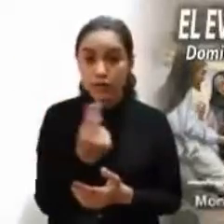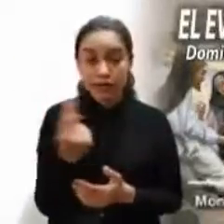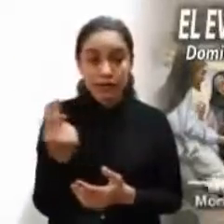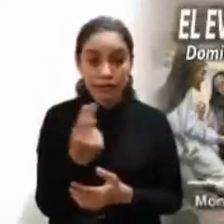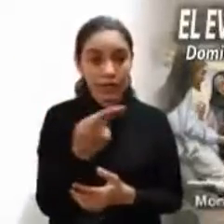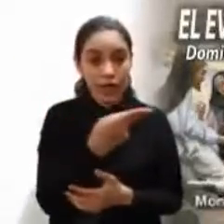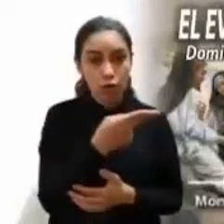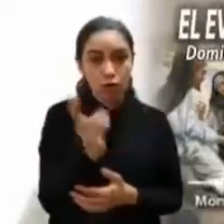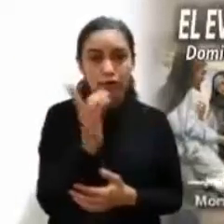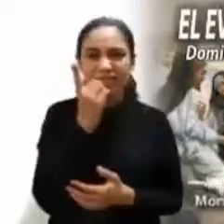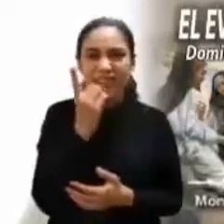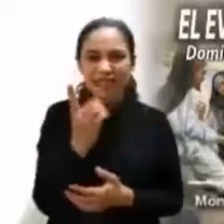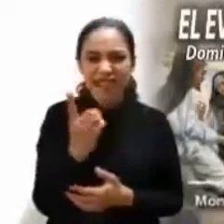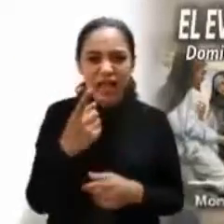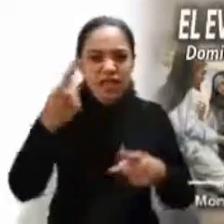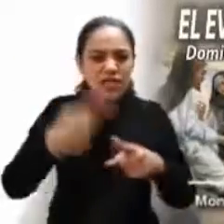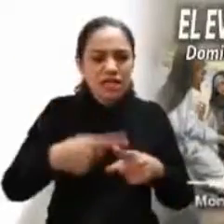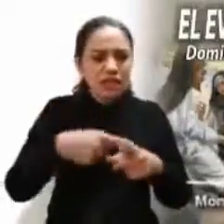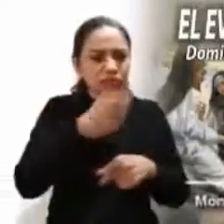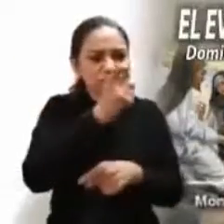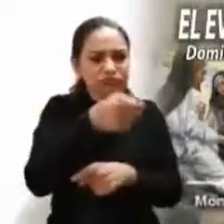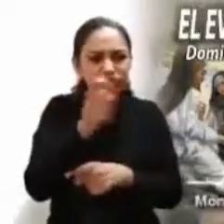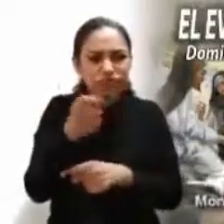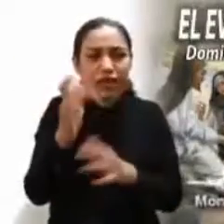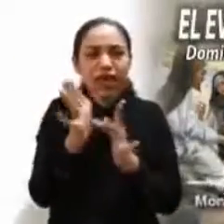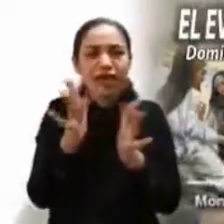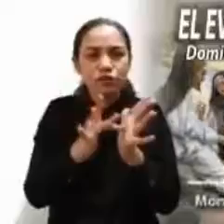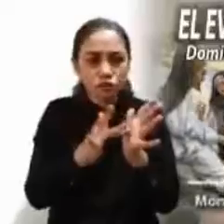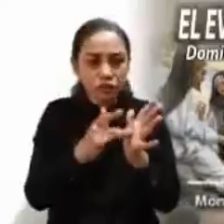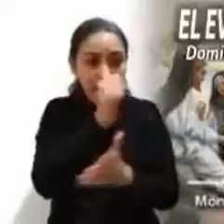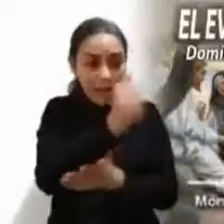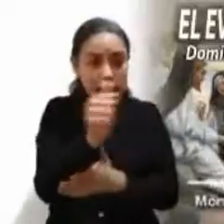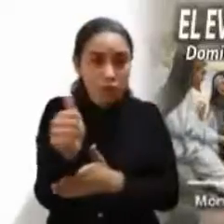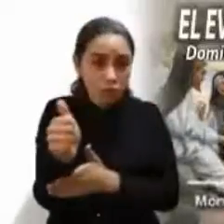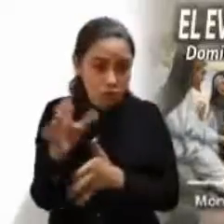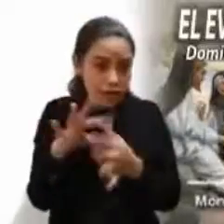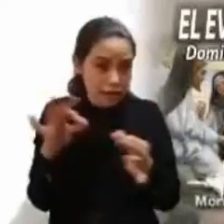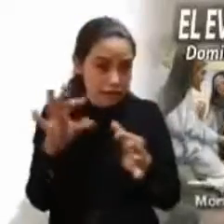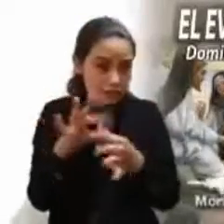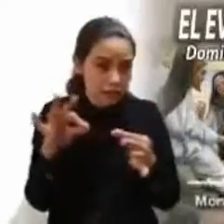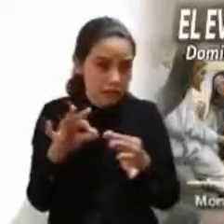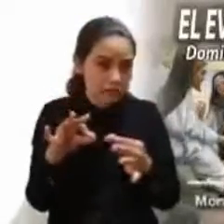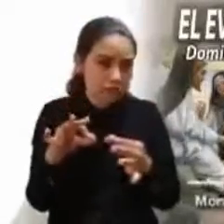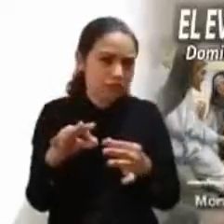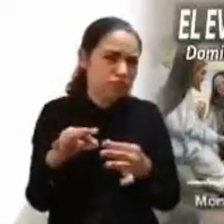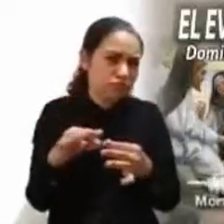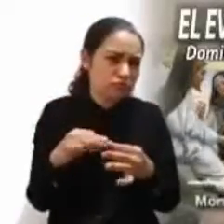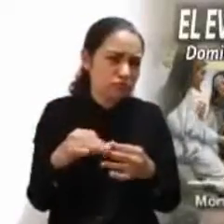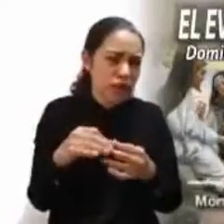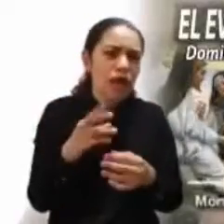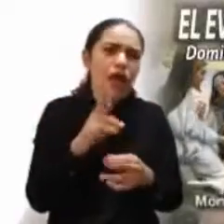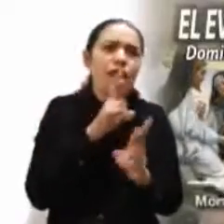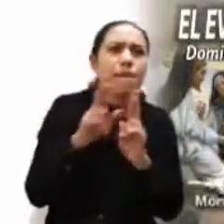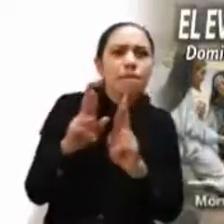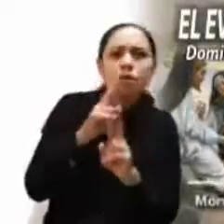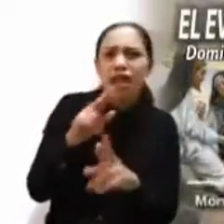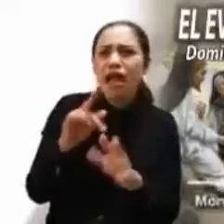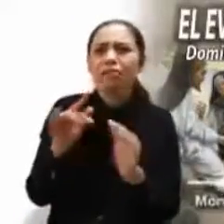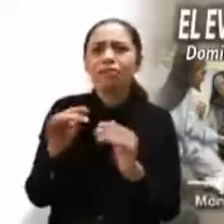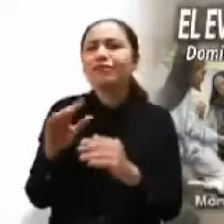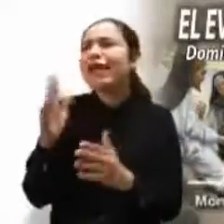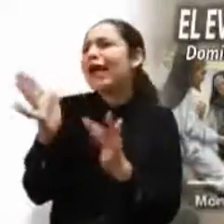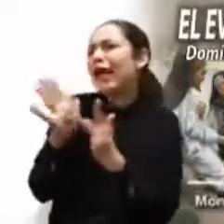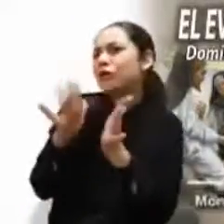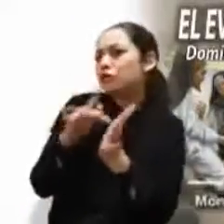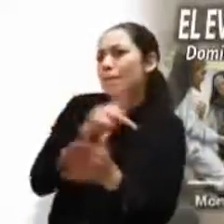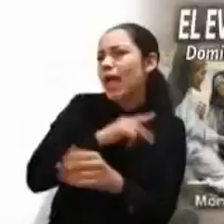de ser y de vivir, los demás lo notarán. Conformarnos con respuestas ligeras: Jesús es mi amigo, Jesús nació